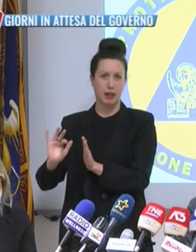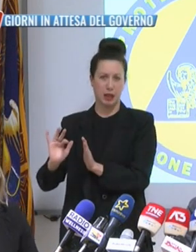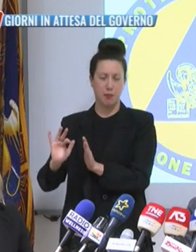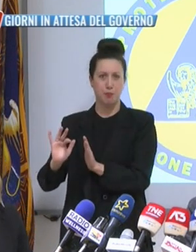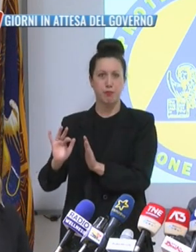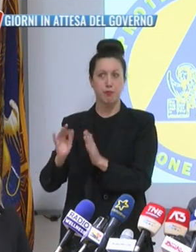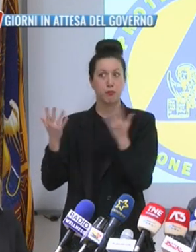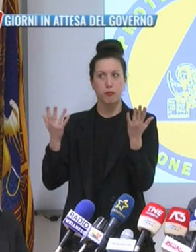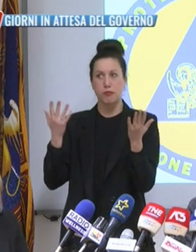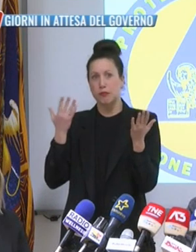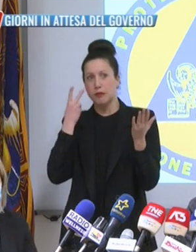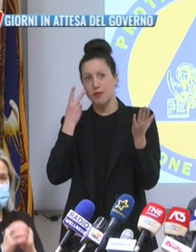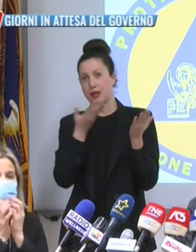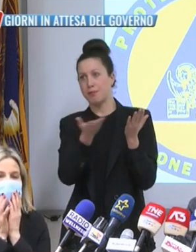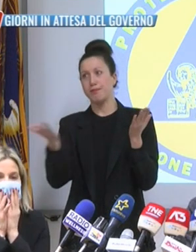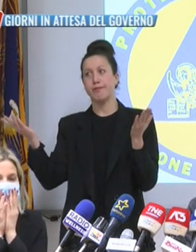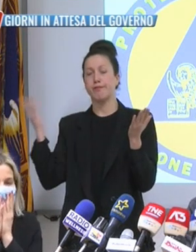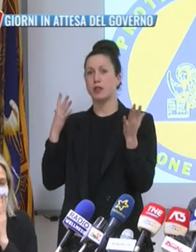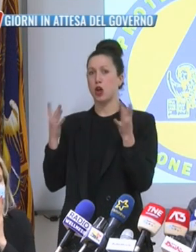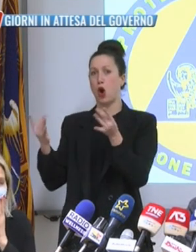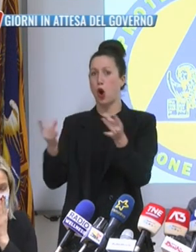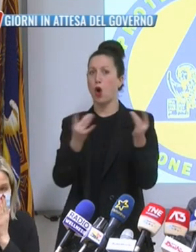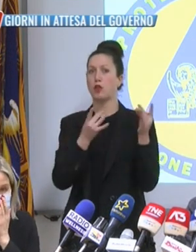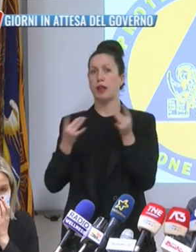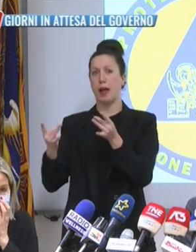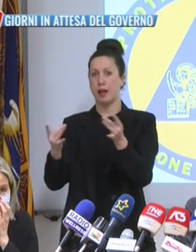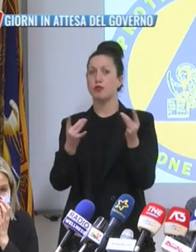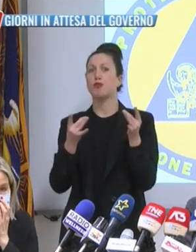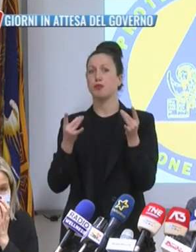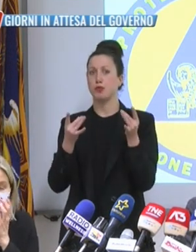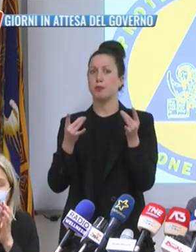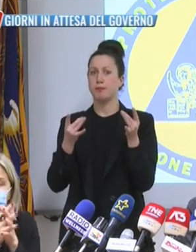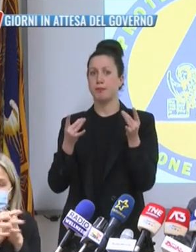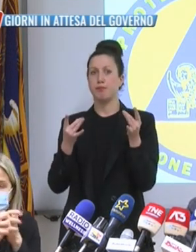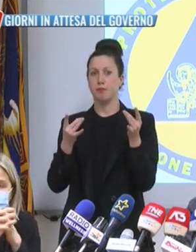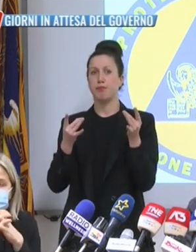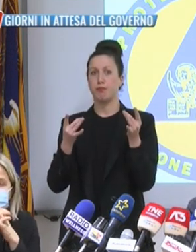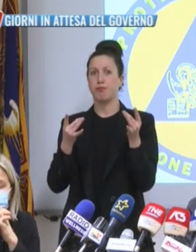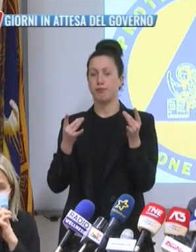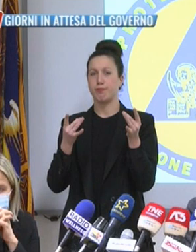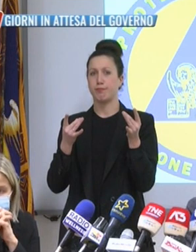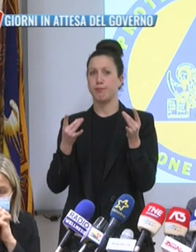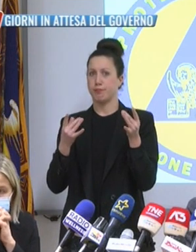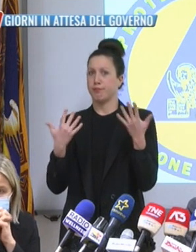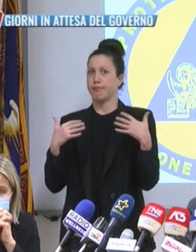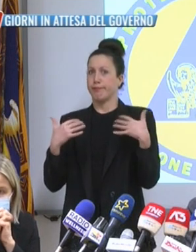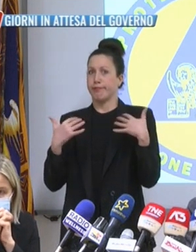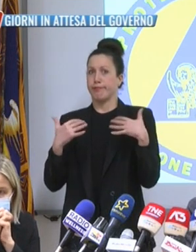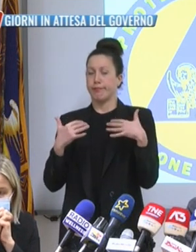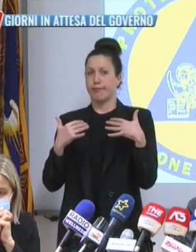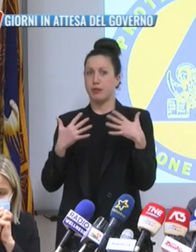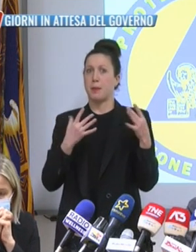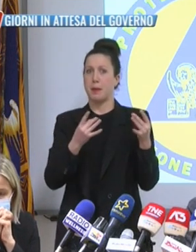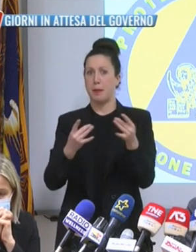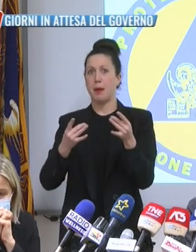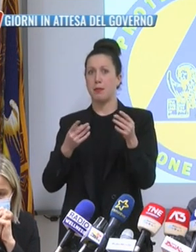attorno a noi c'è il contagio molto più vivace, purtroppo, molto più aggressivo. Vedete, anche le vicende che ci